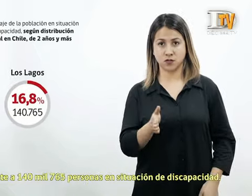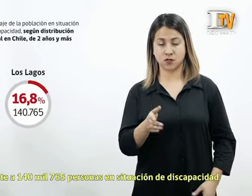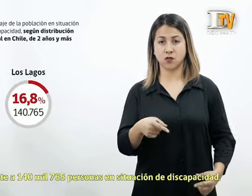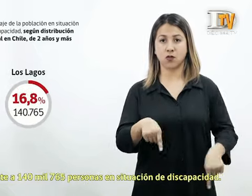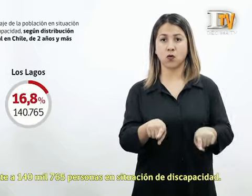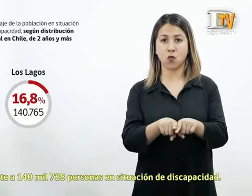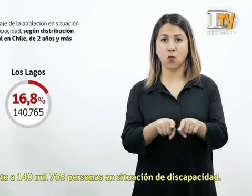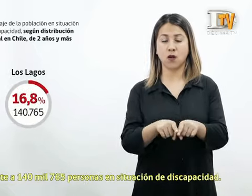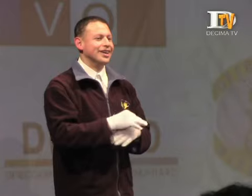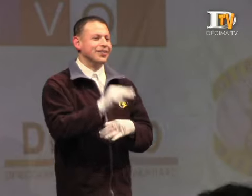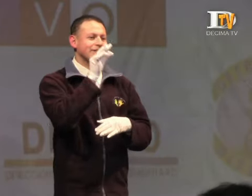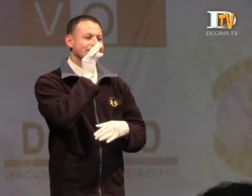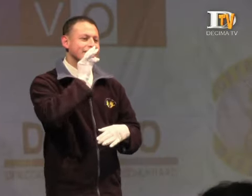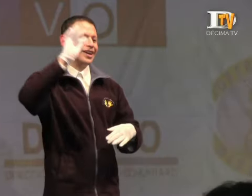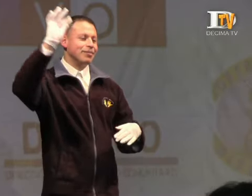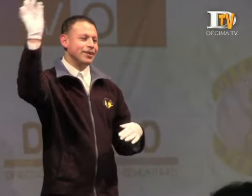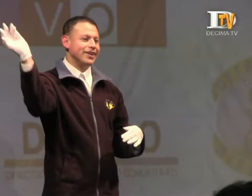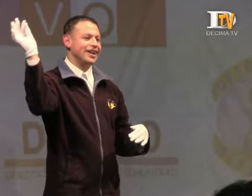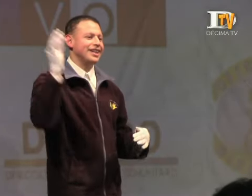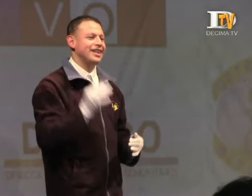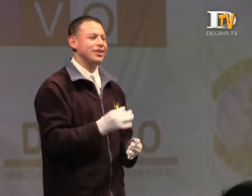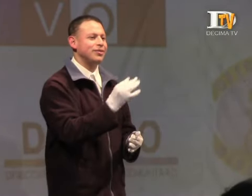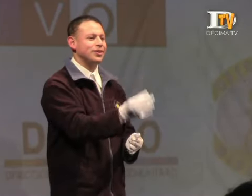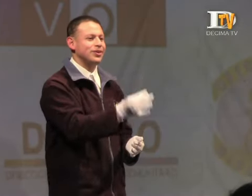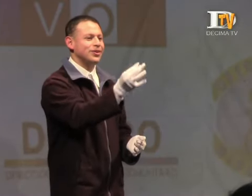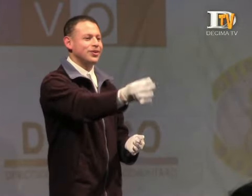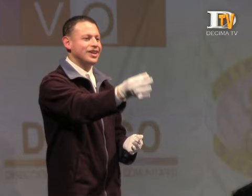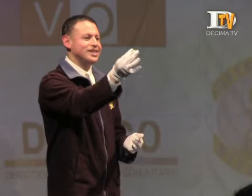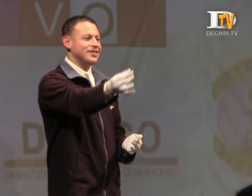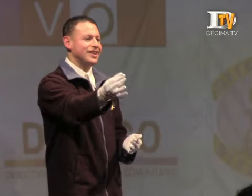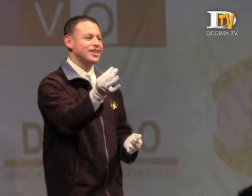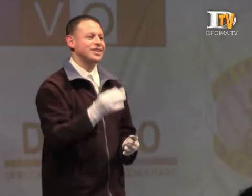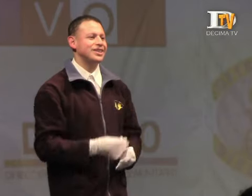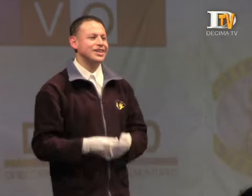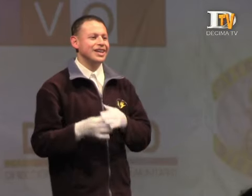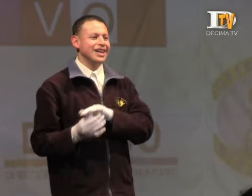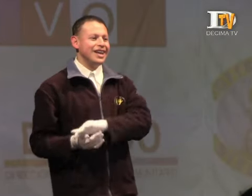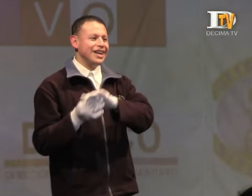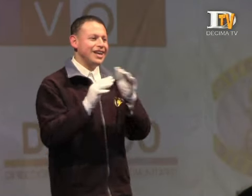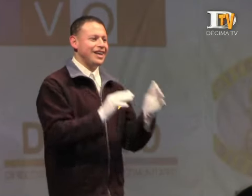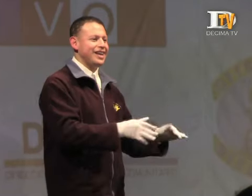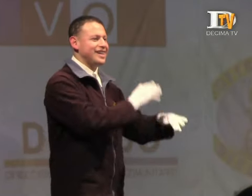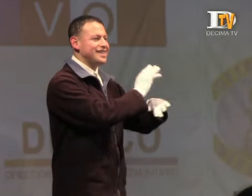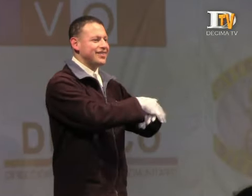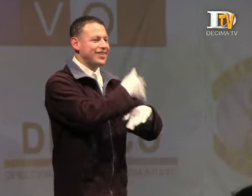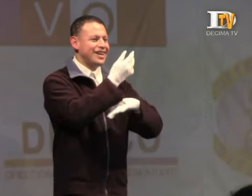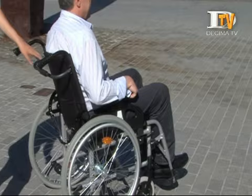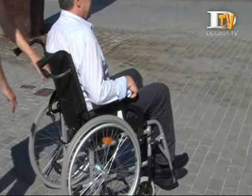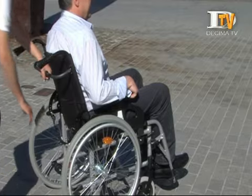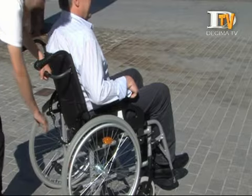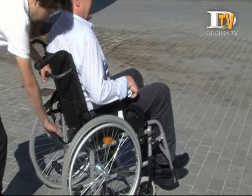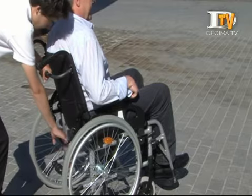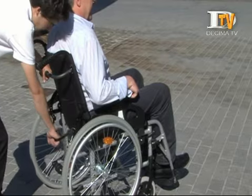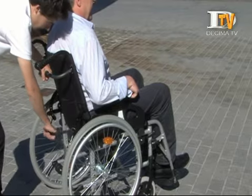de pesos. La iniciativa, que fue presentada por la Oficina de la Discapacidad del municipio local, busca por medio de dicho